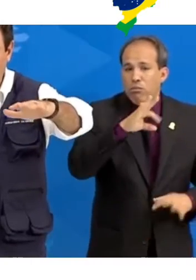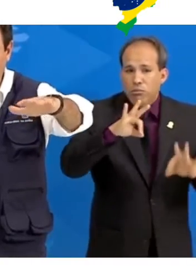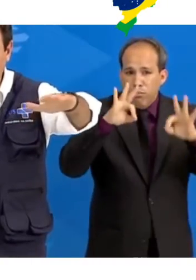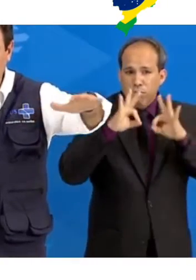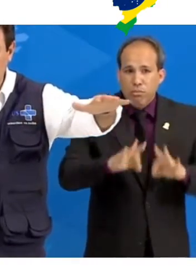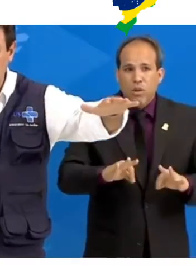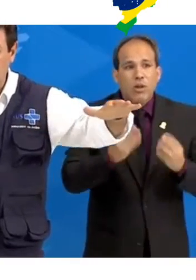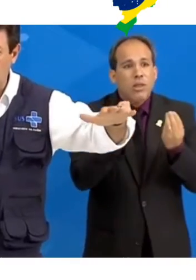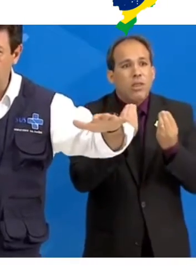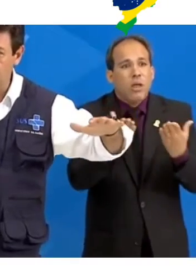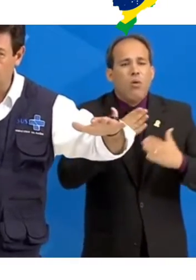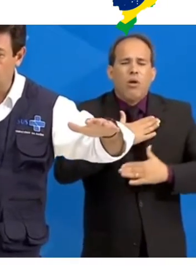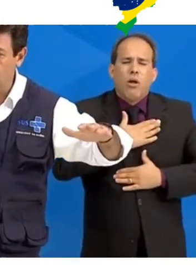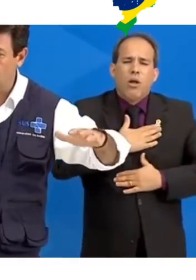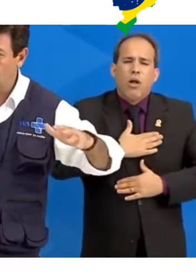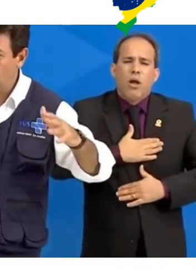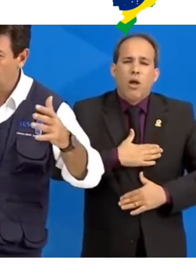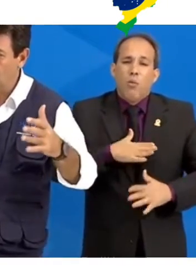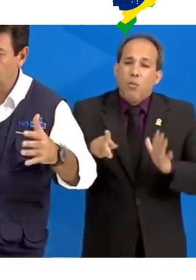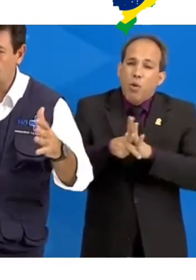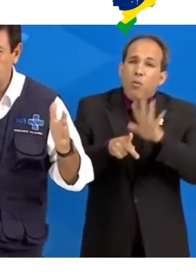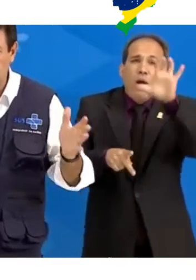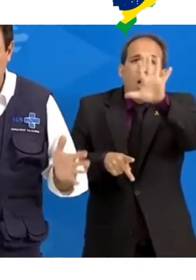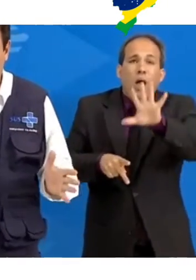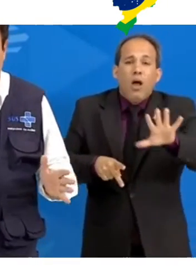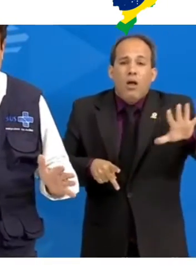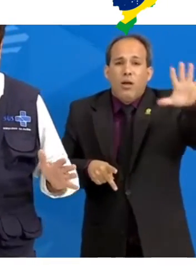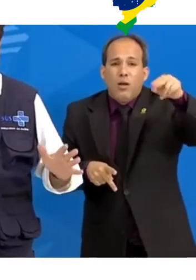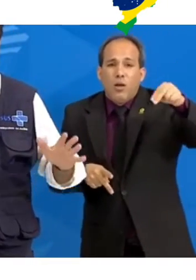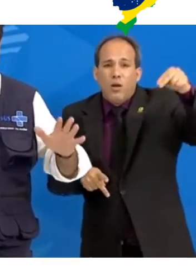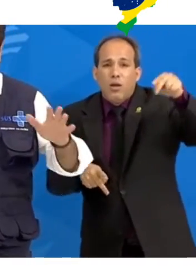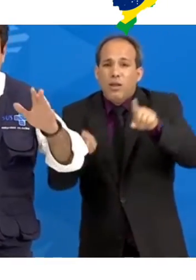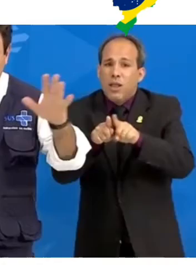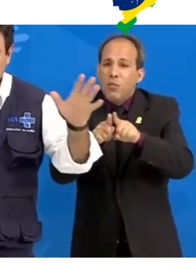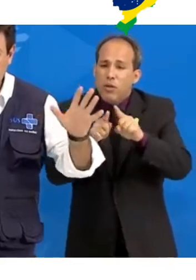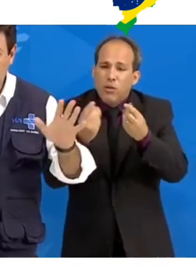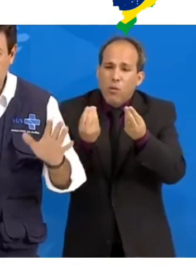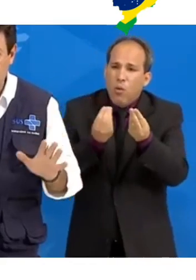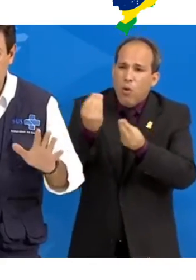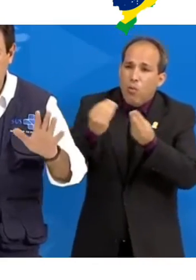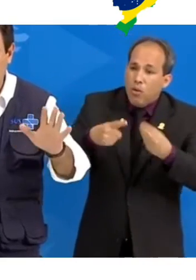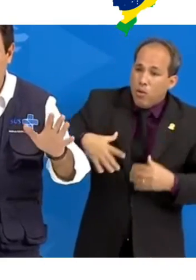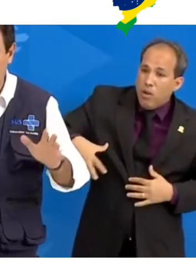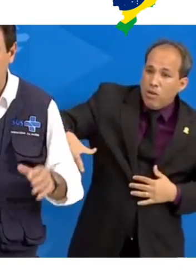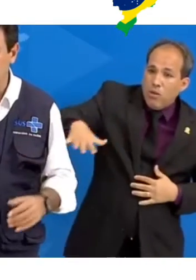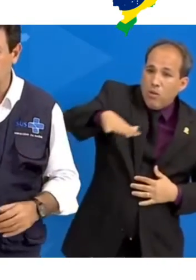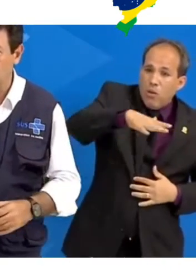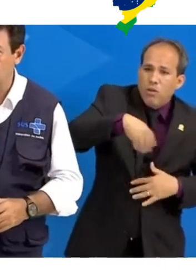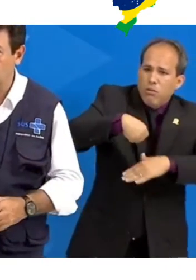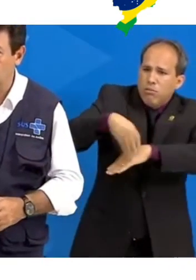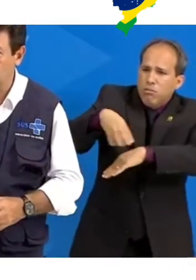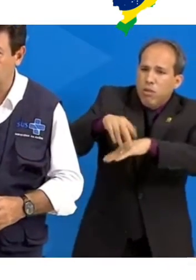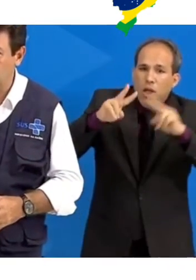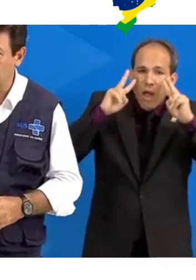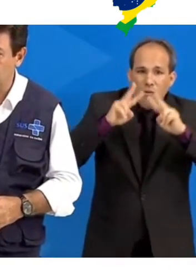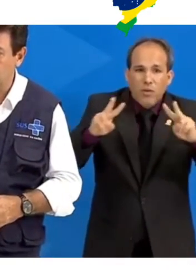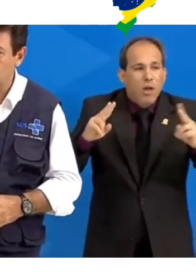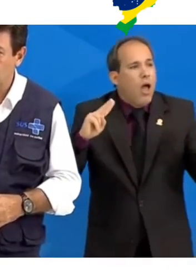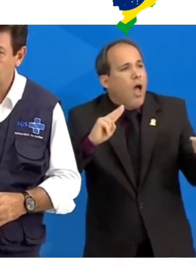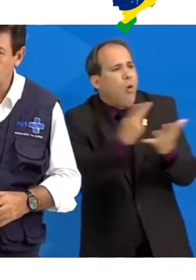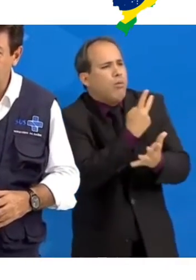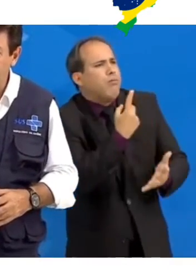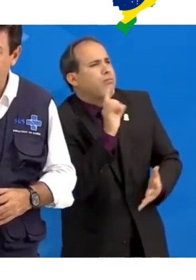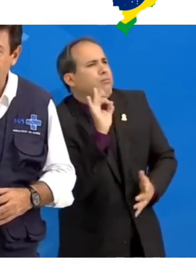literalmente acalmou toda aquela região, alinhou todos nós, colocamos uma visão muito clara dos próximos